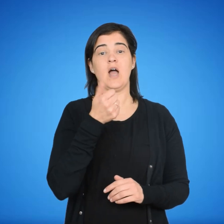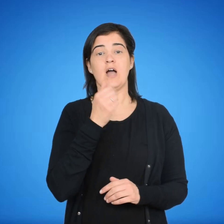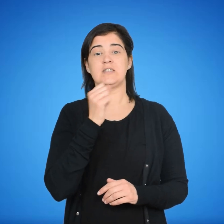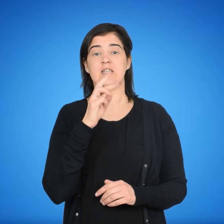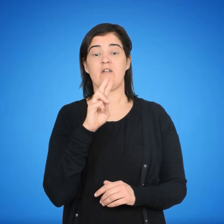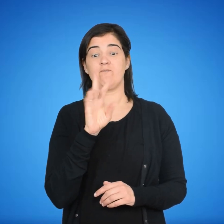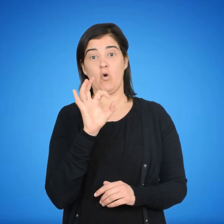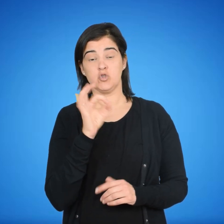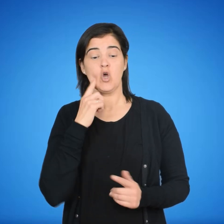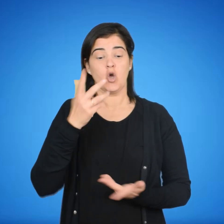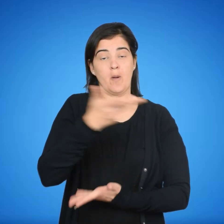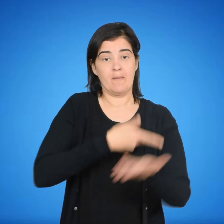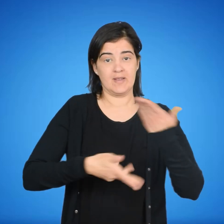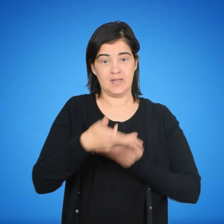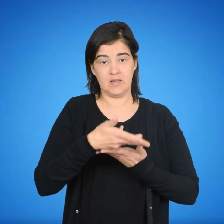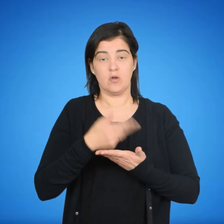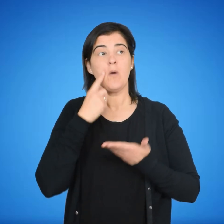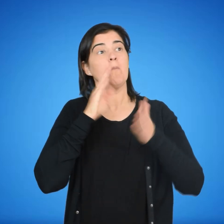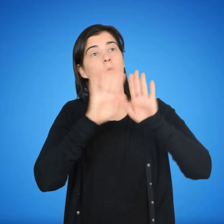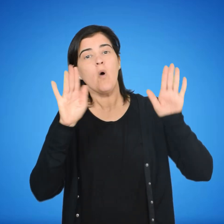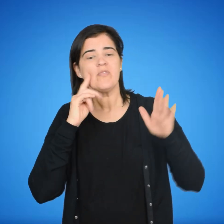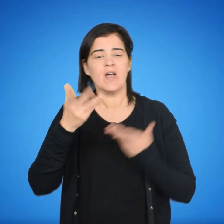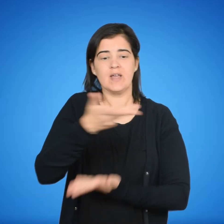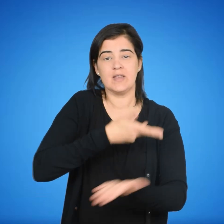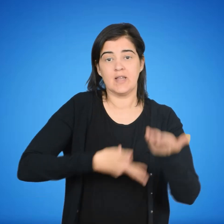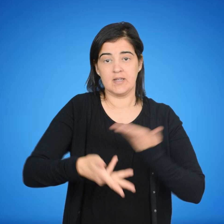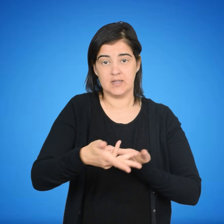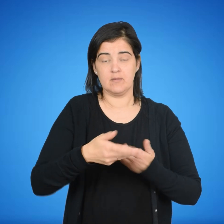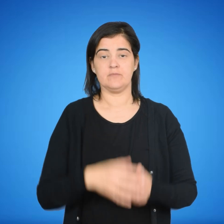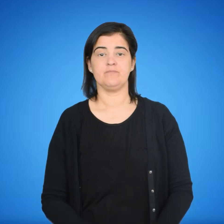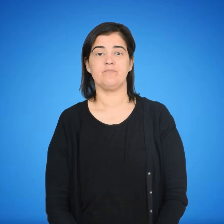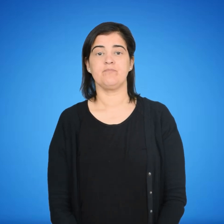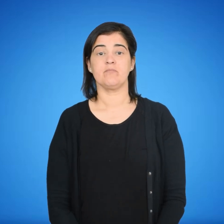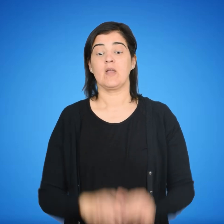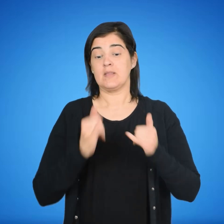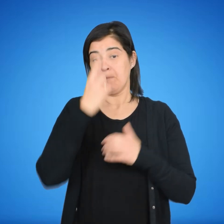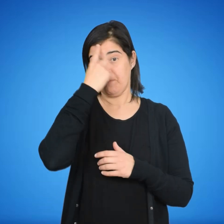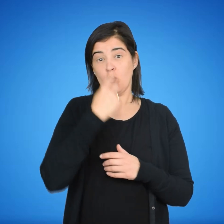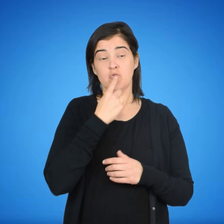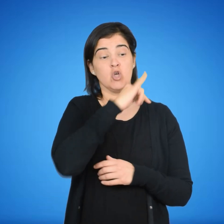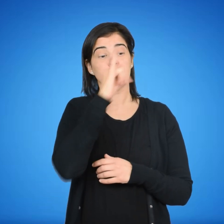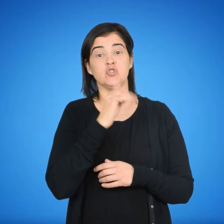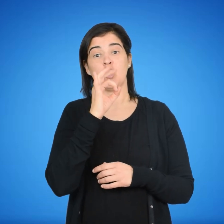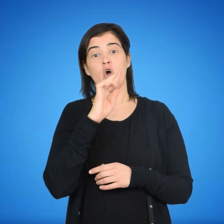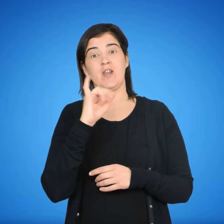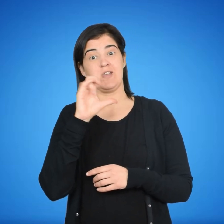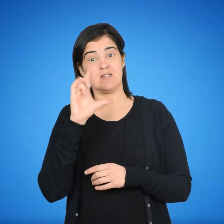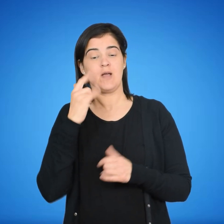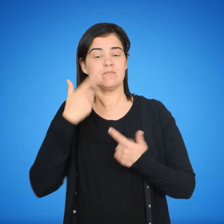hcz compartidos muestra interactiva desde el museo sorrilla te invitamos a